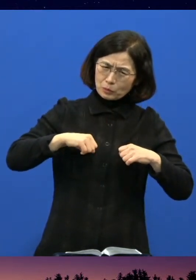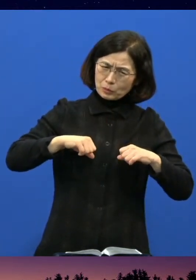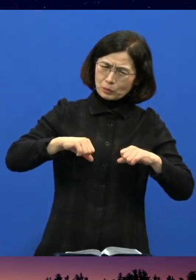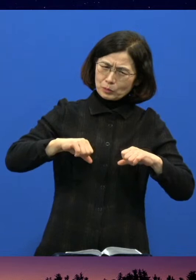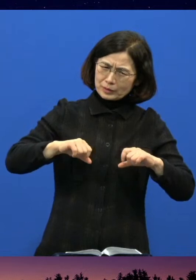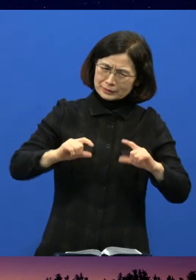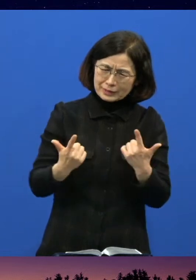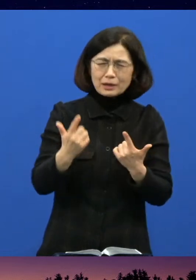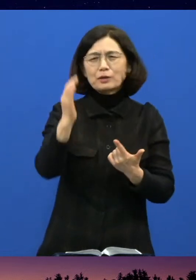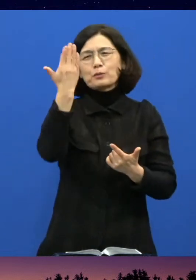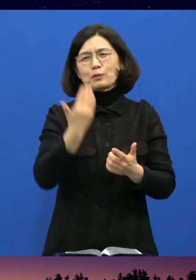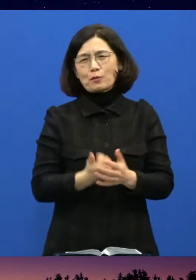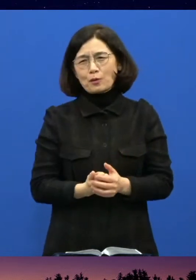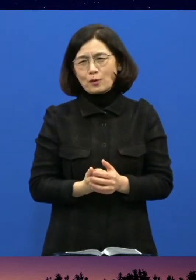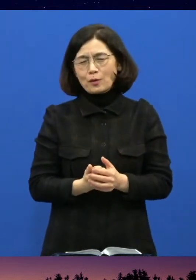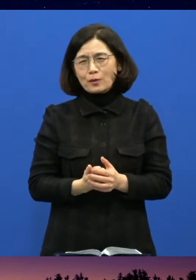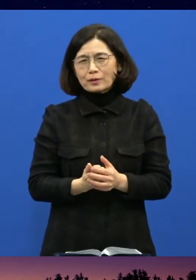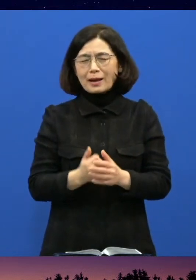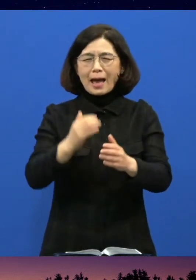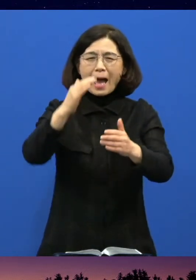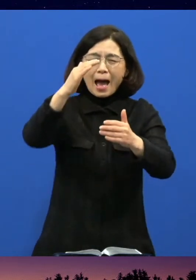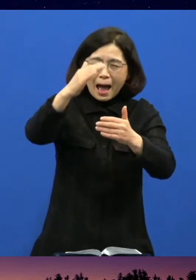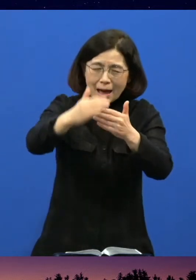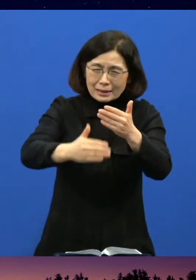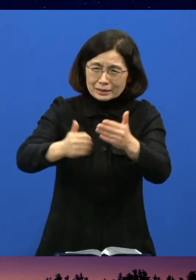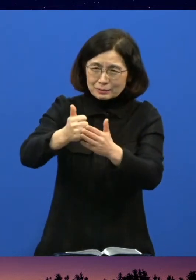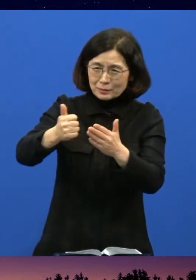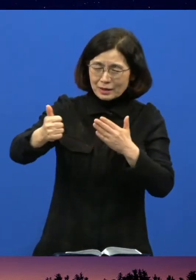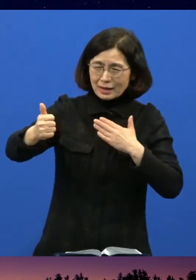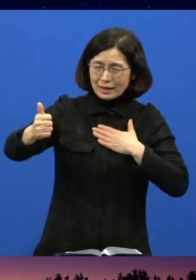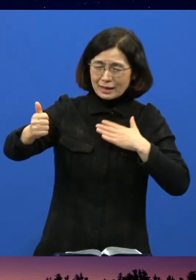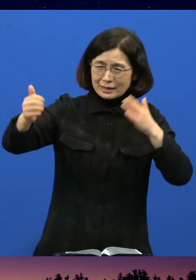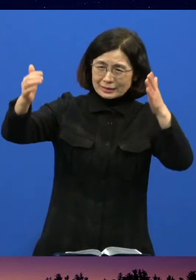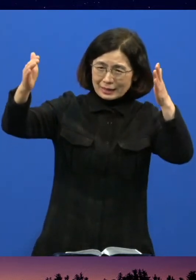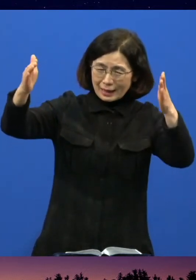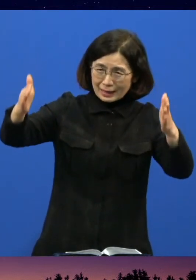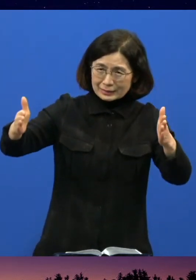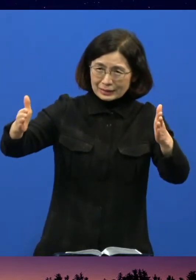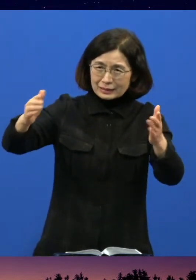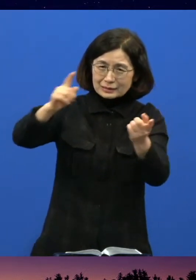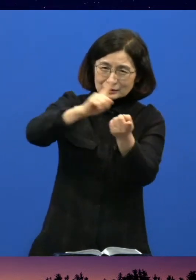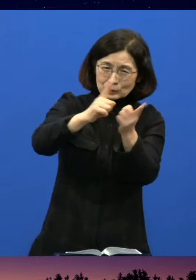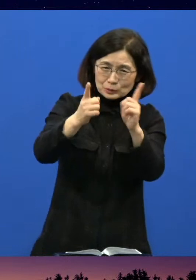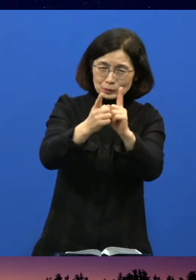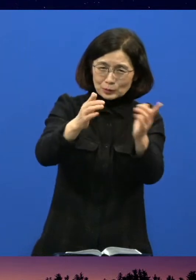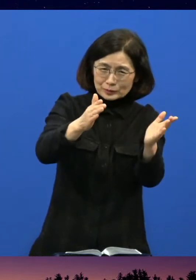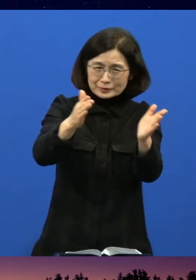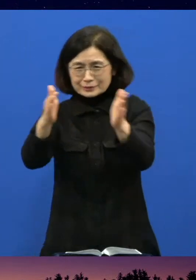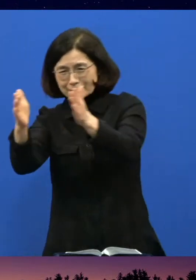여러분, 신앙생활은 늘 신나고 경쾌하지 않아요. 어떻게 보면 긴 싸움이라는 거예요.